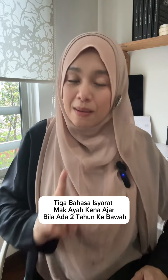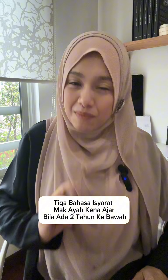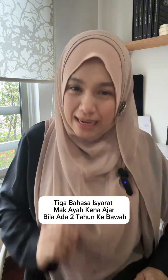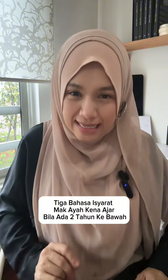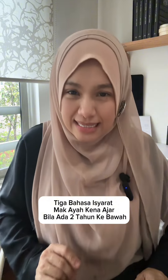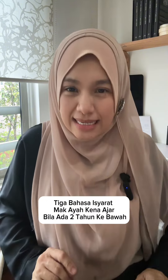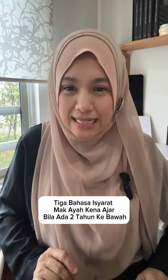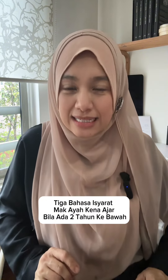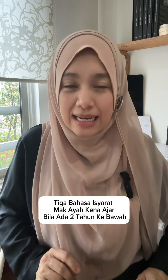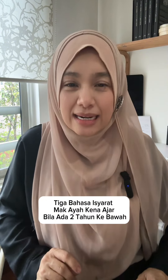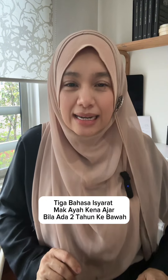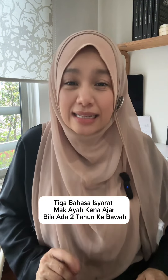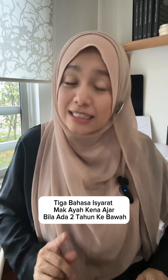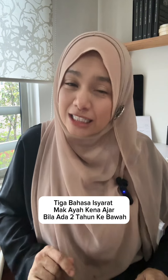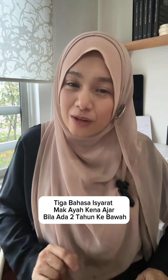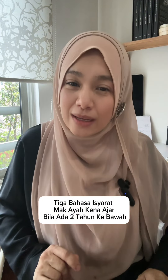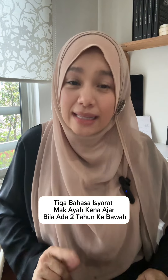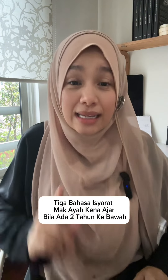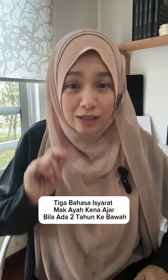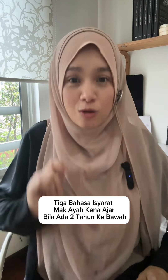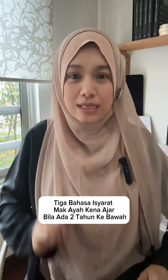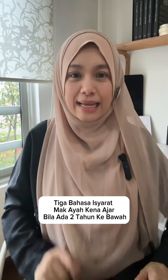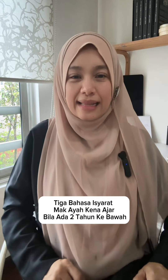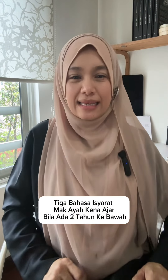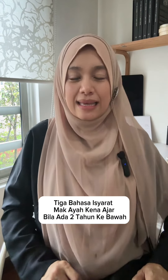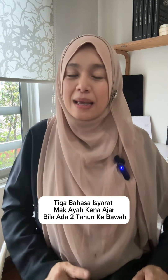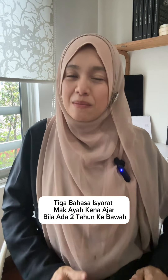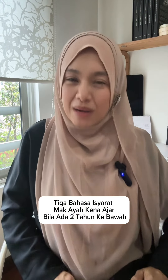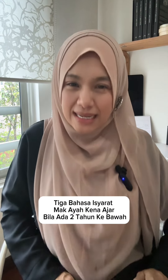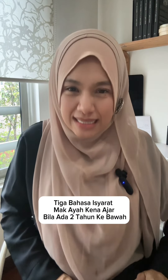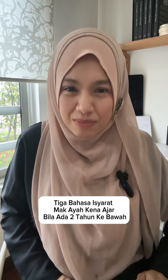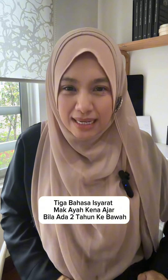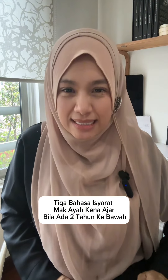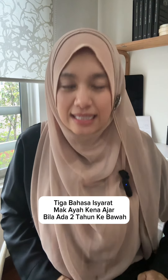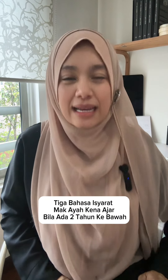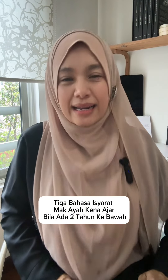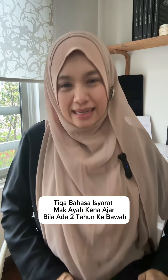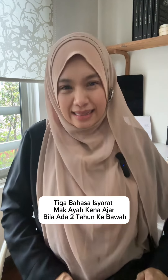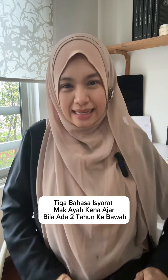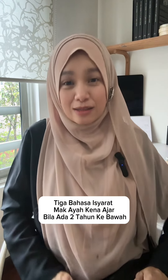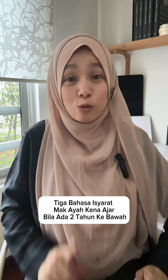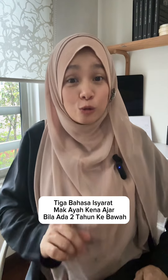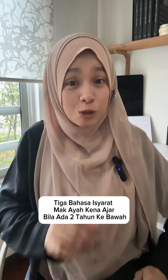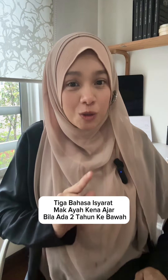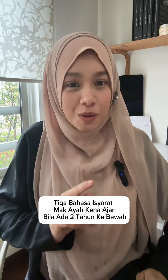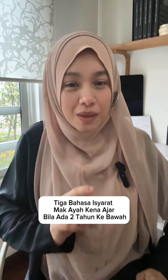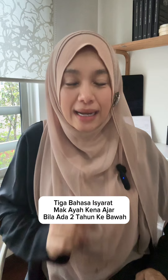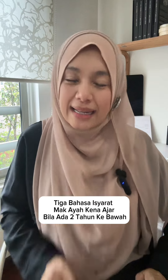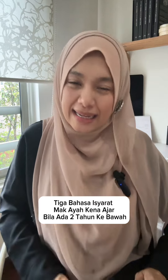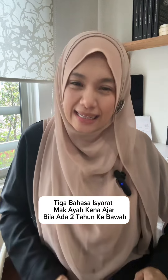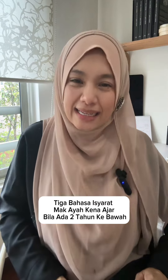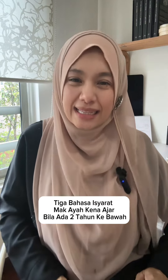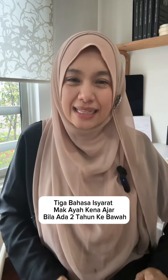bahasa isyarat insya-allah nanti kita kongsikan lagi bahasa-bahasa isyarat yang lain untuk anak-anak